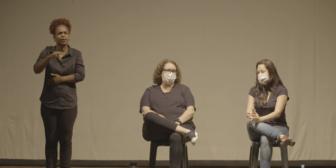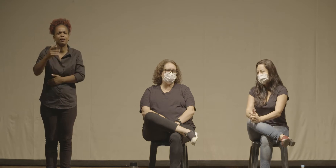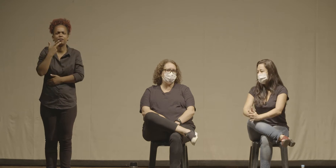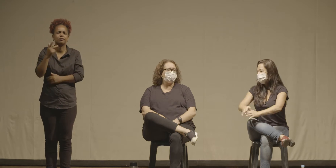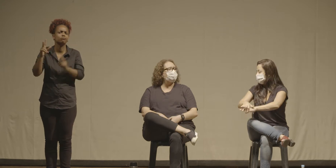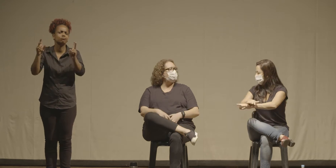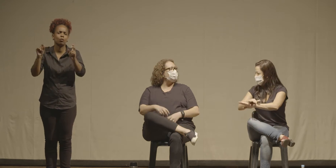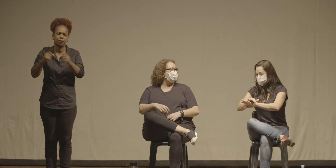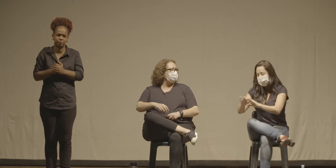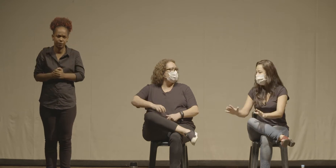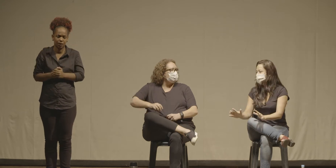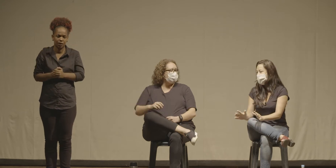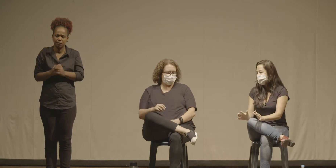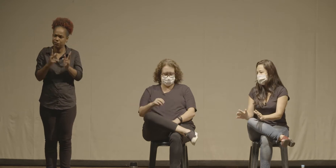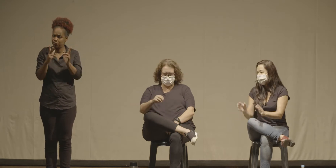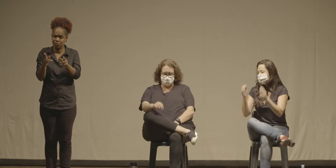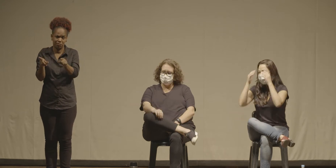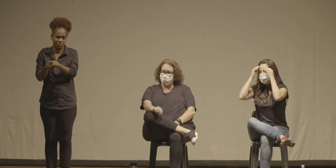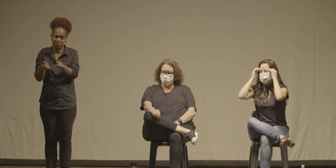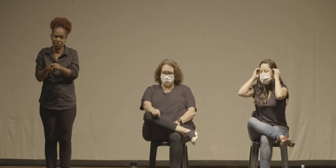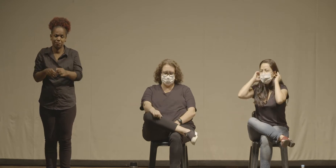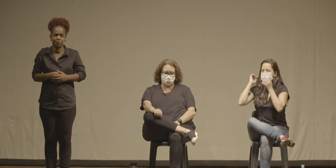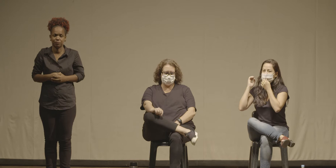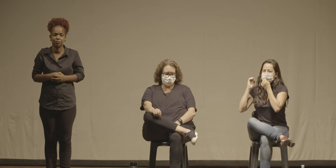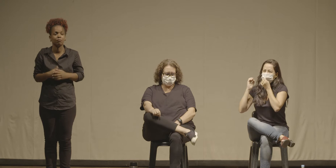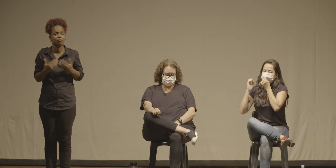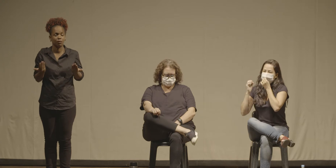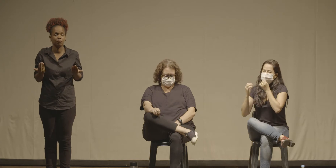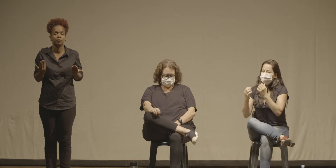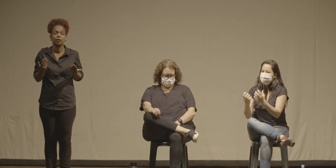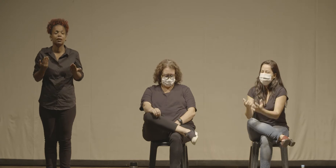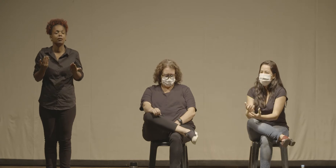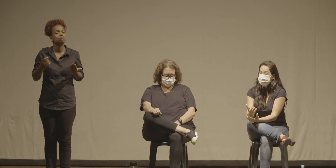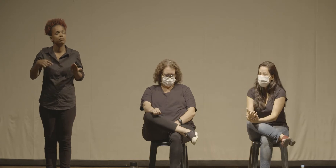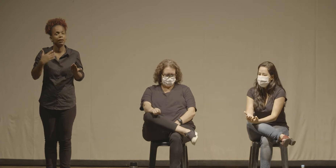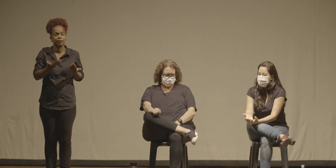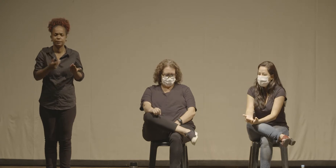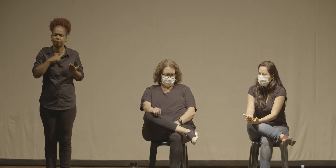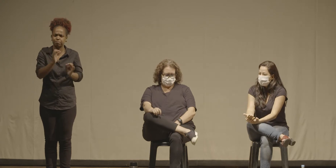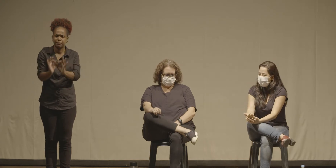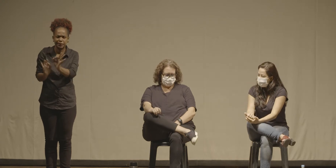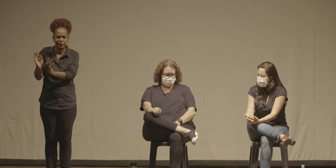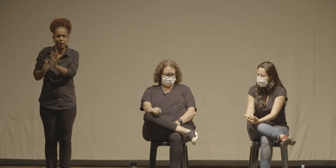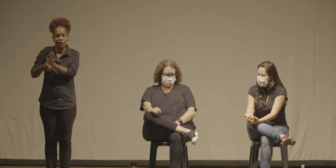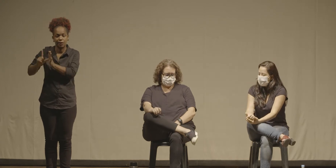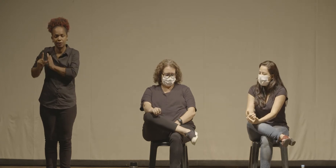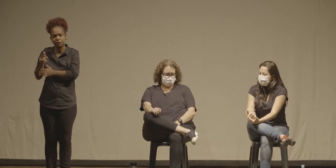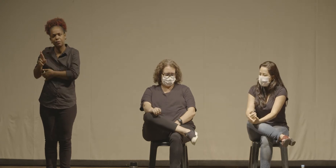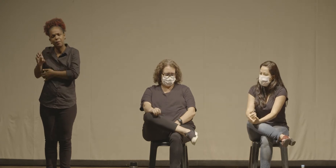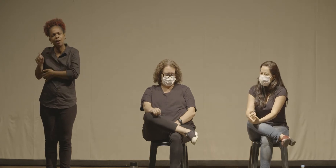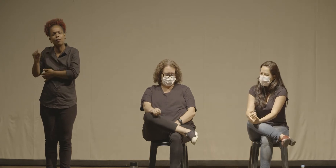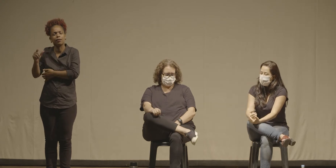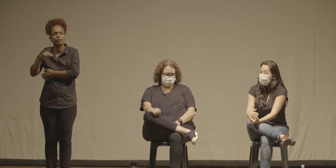está falando da mesma moeda. Então, esse planejamento prévio,